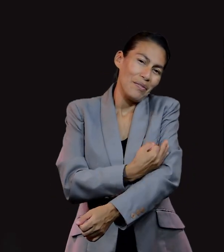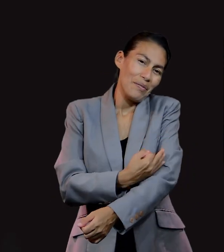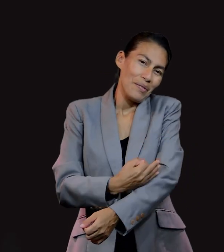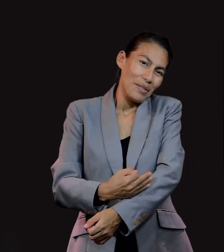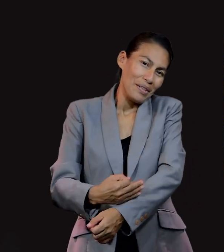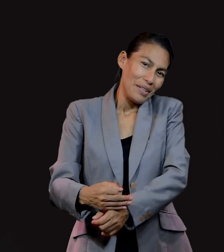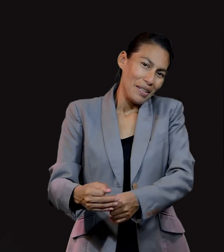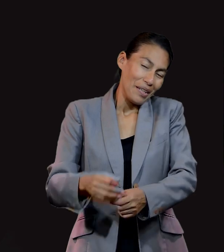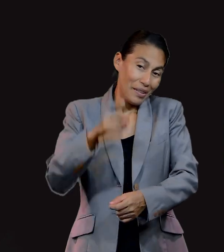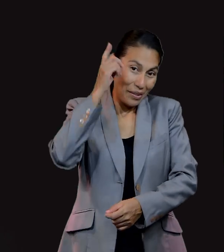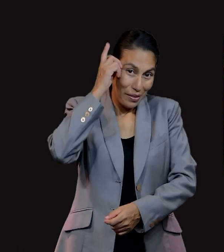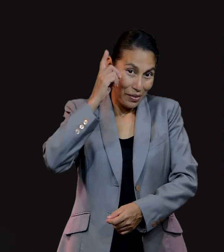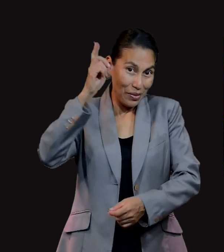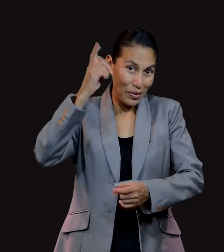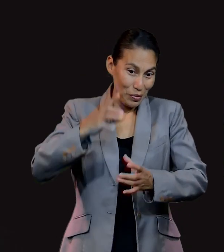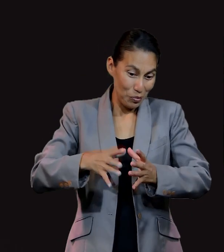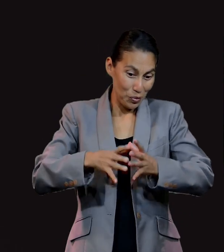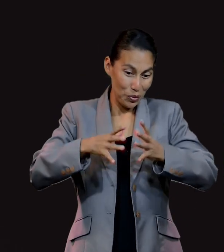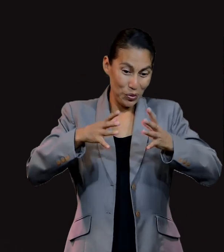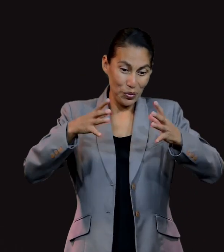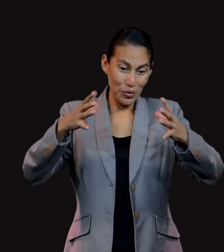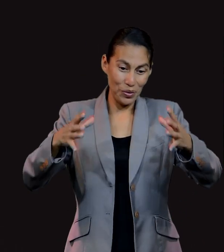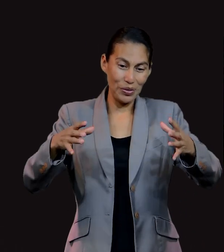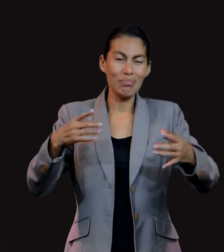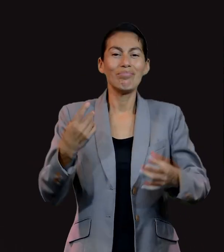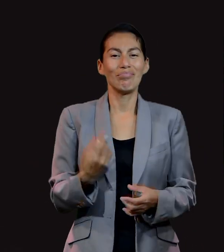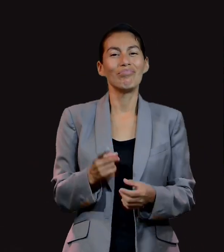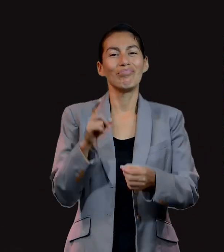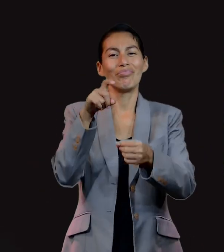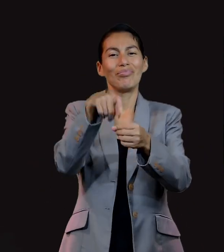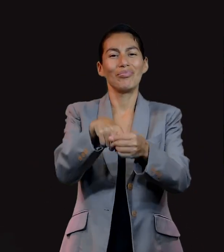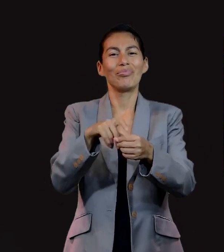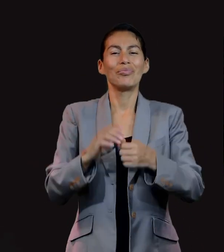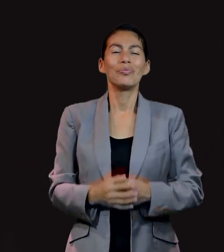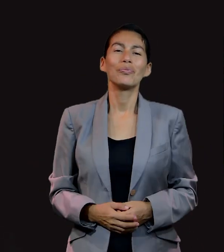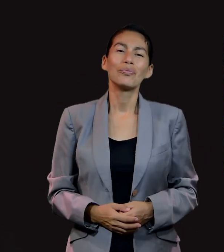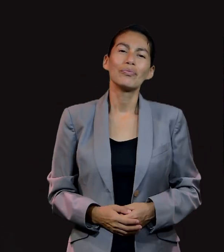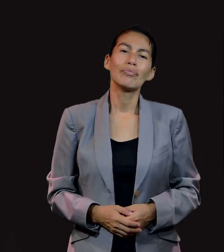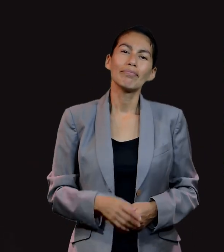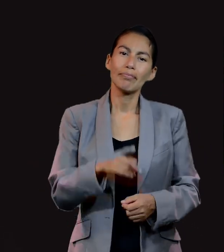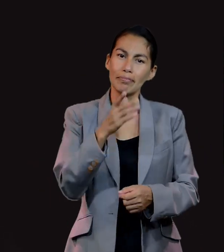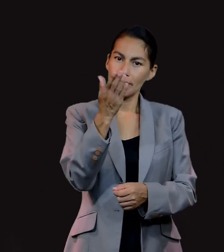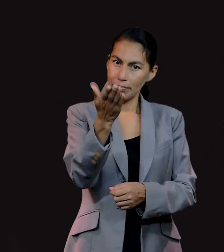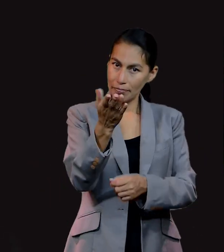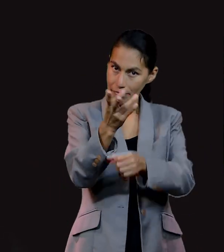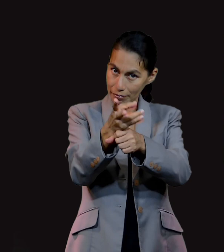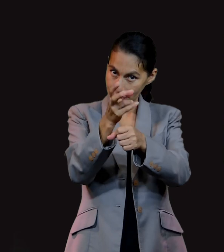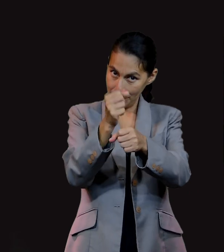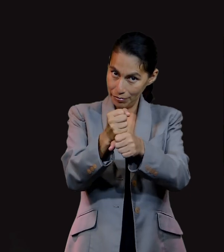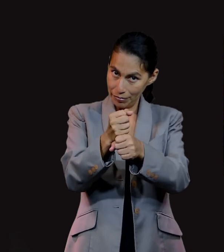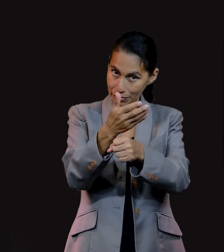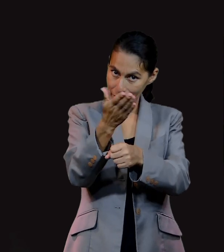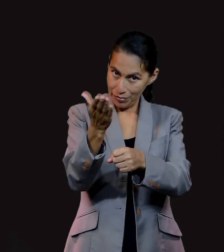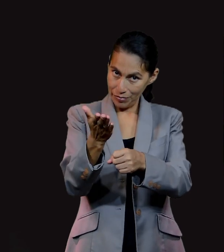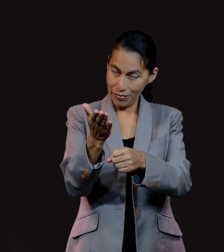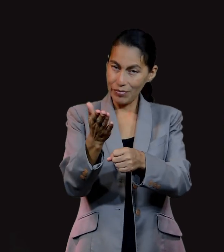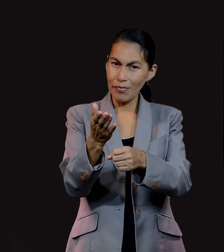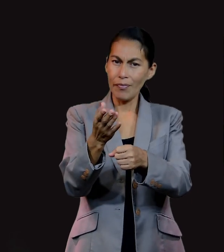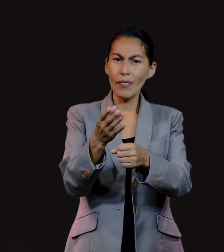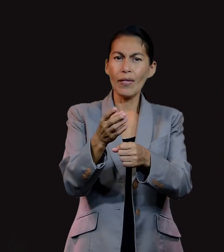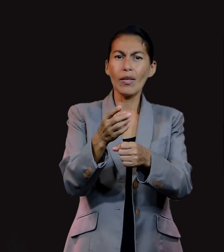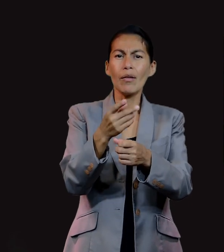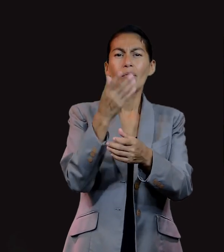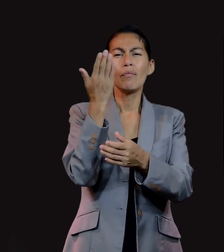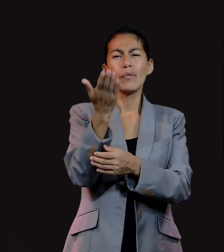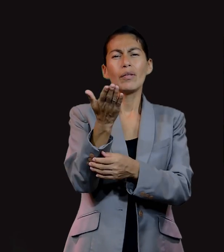sentimos parte de una gran familia la familia de Dios yo te invito a que envíes tus pedidos de